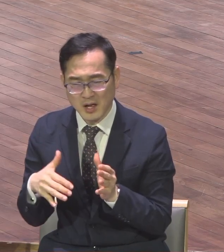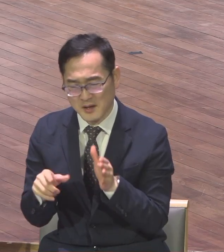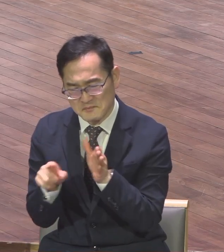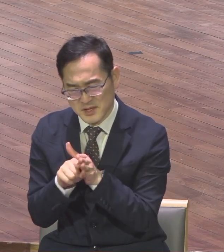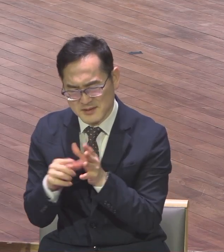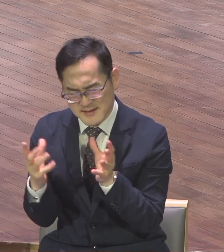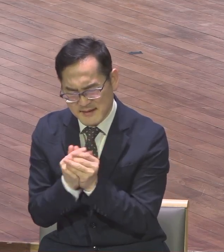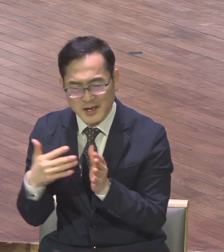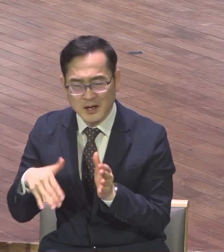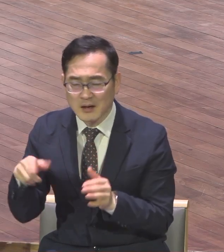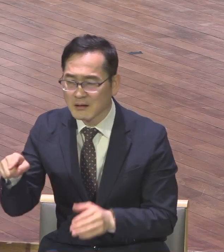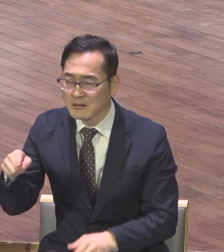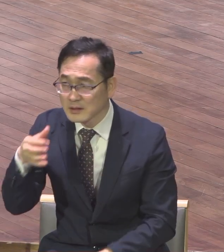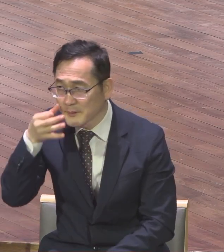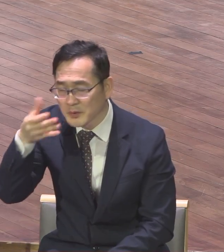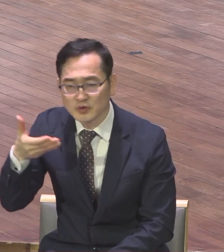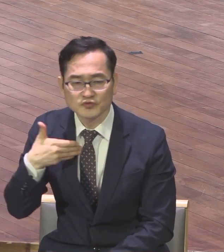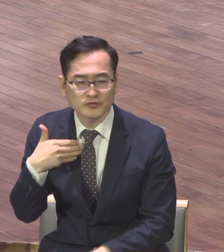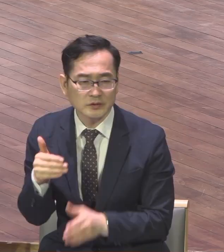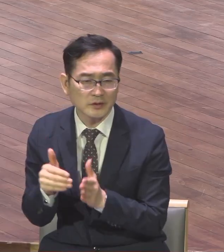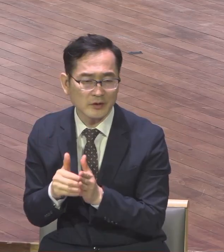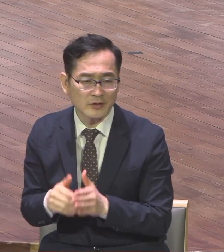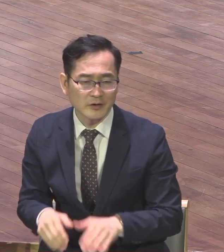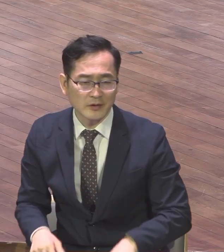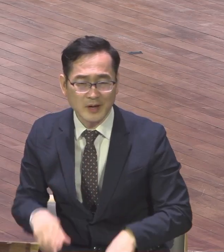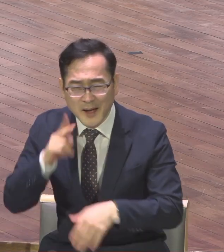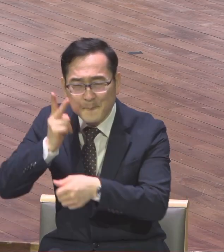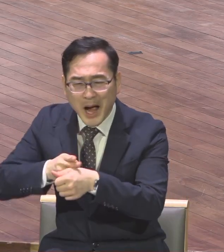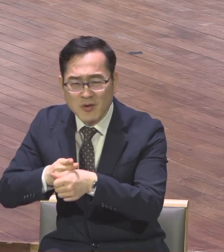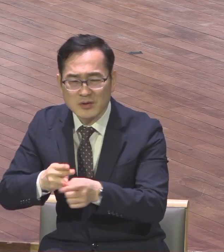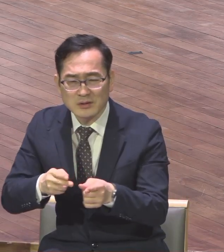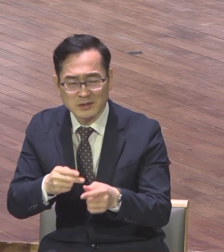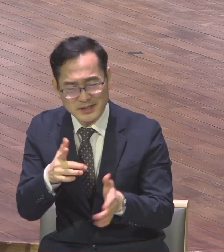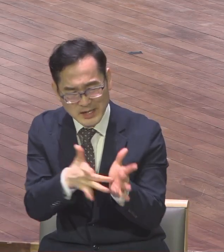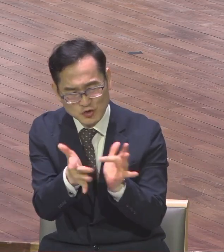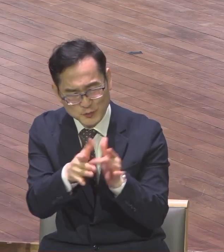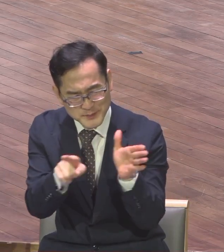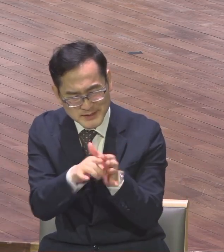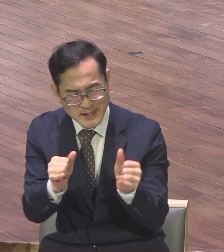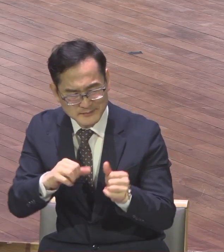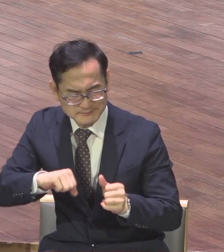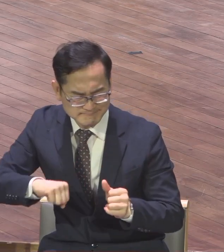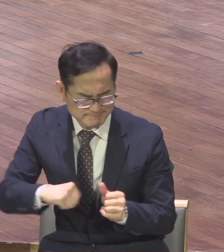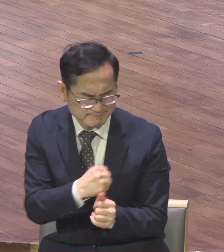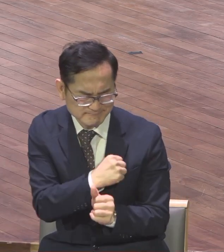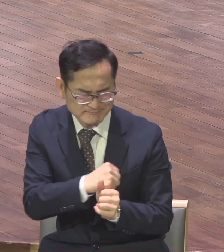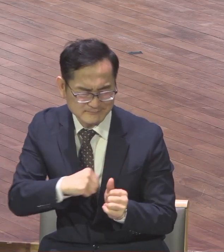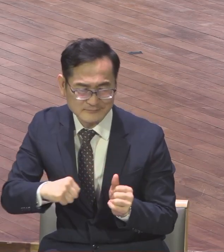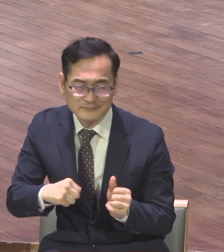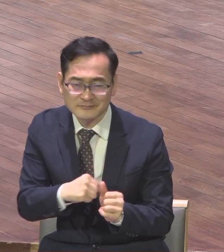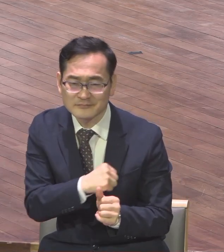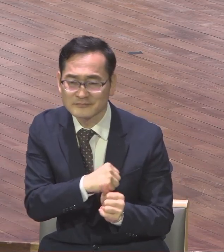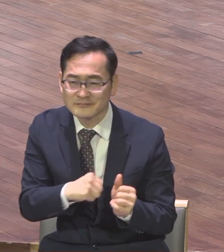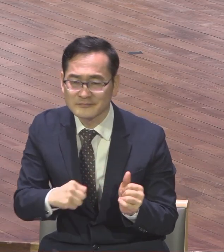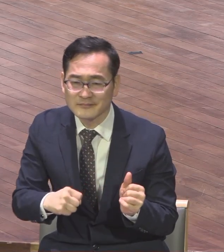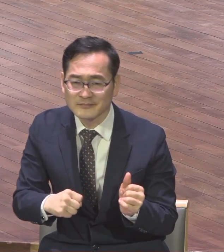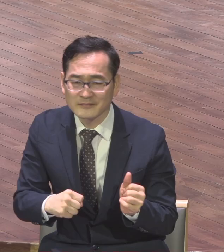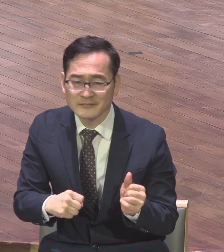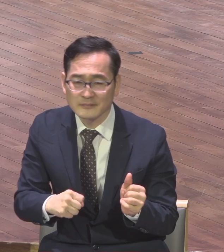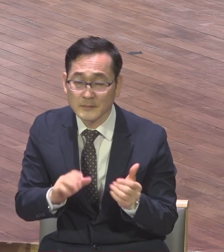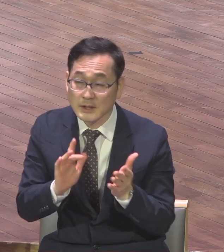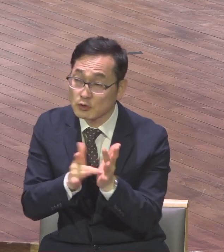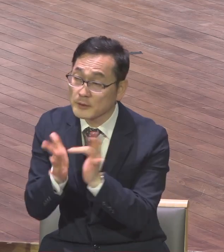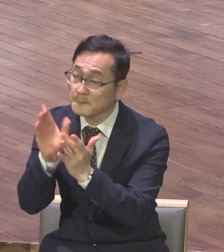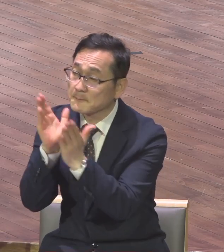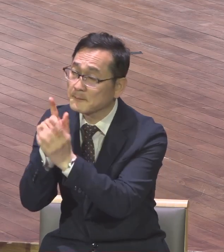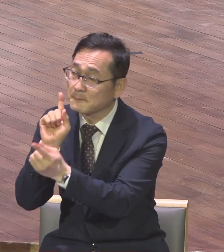사도 바울이 온갖 핍박과 고난 가운데서도 그 많은 고통과